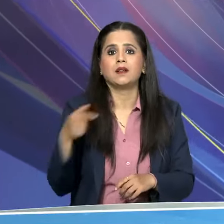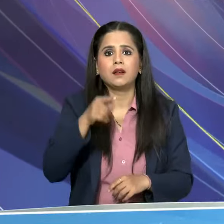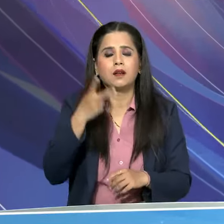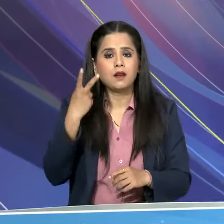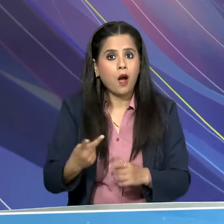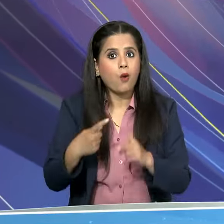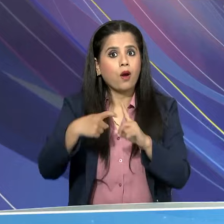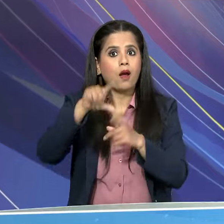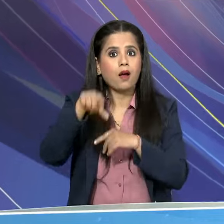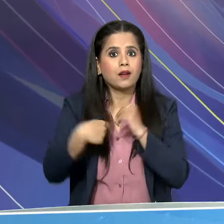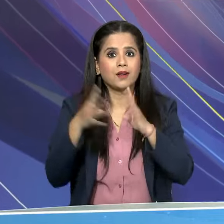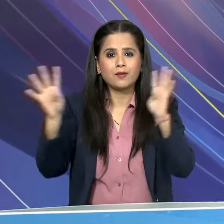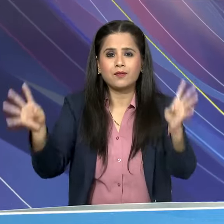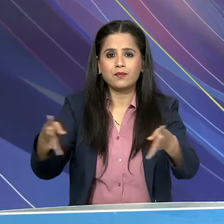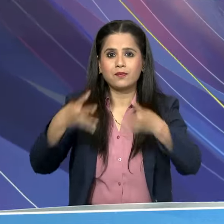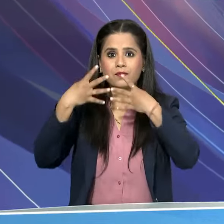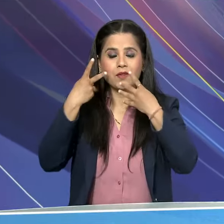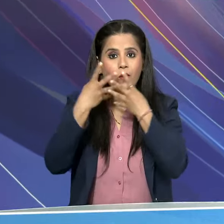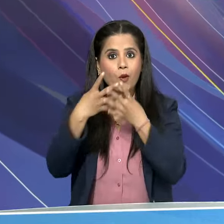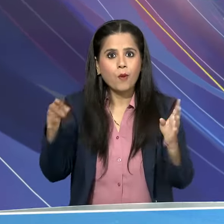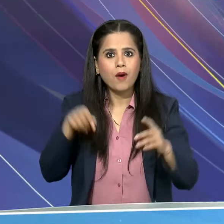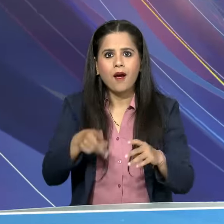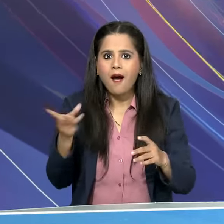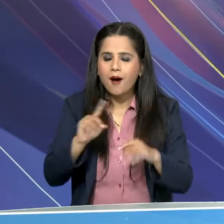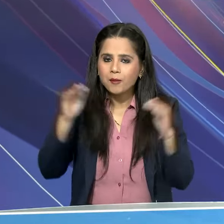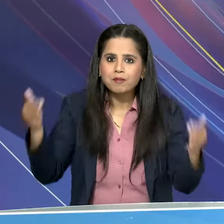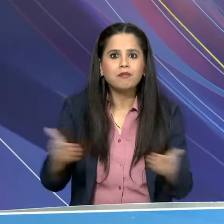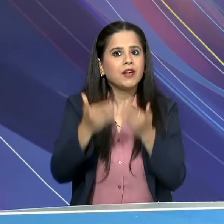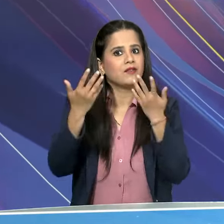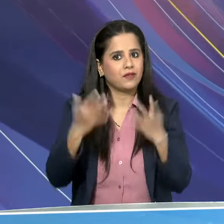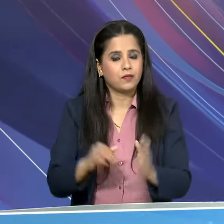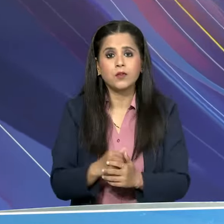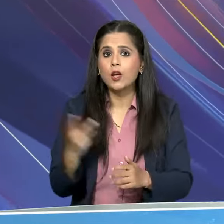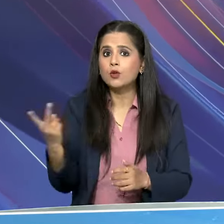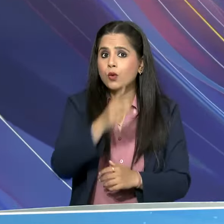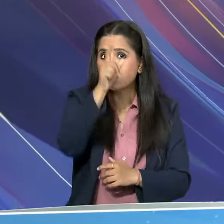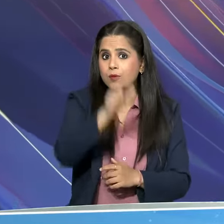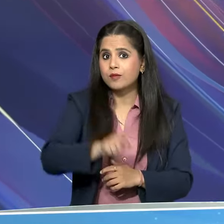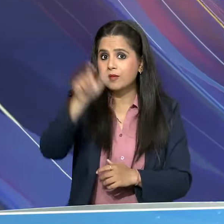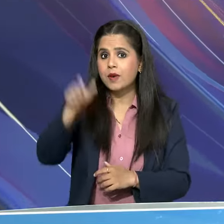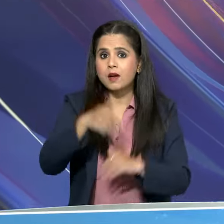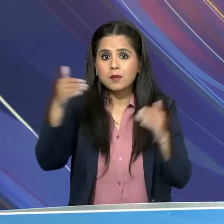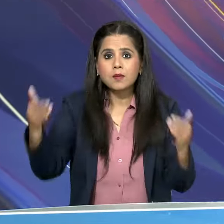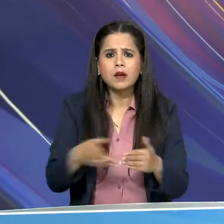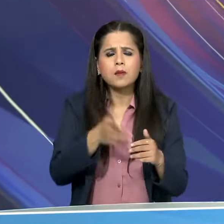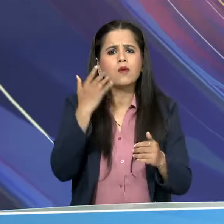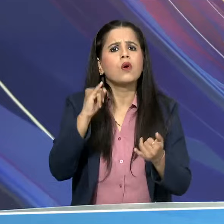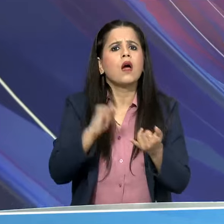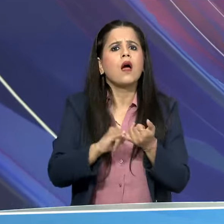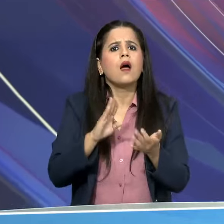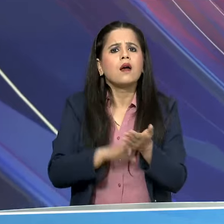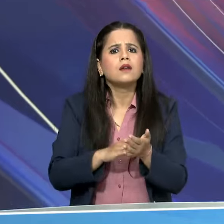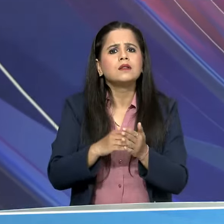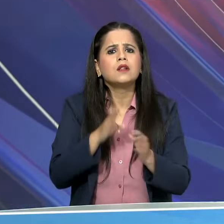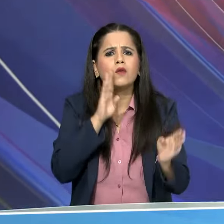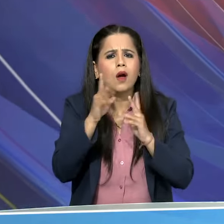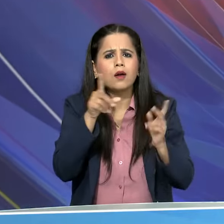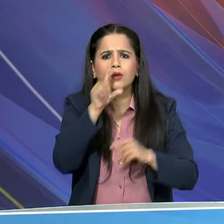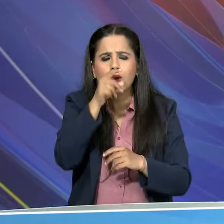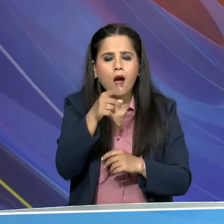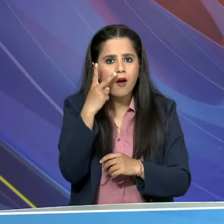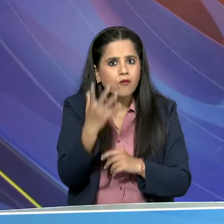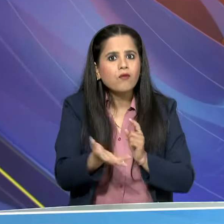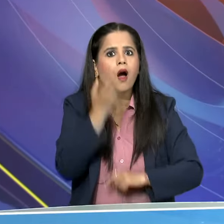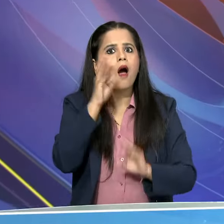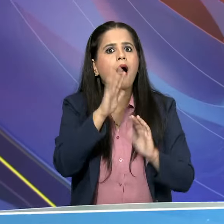ऐतिहासिक करतारपुर गलियारे में फिर से मिल गए दोनों की यह मुलाकात सोशल मीडिया के जारी संभव